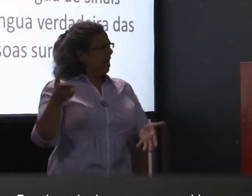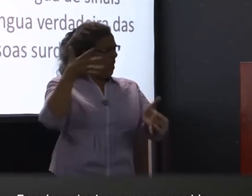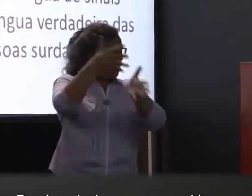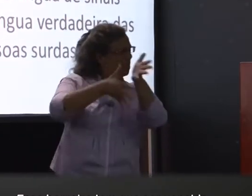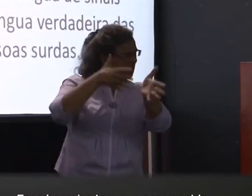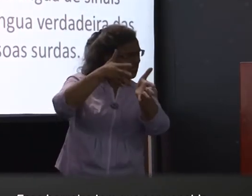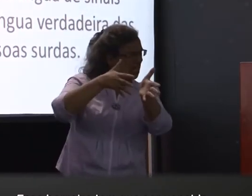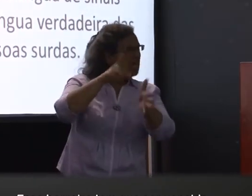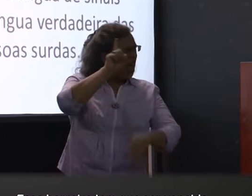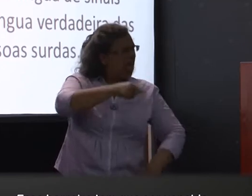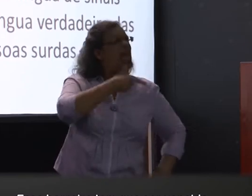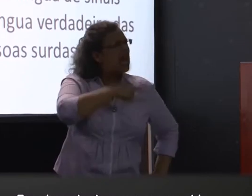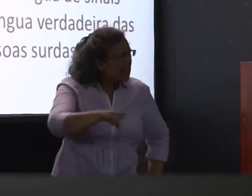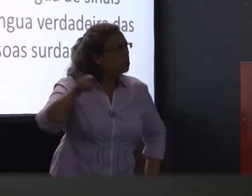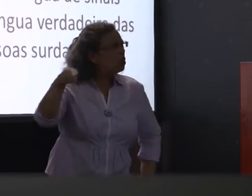que ser vencida.